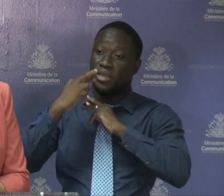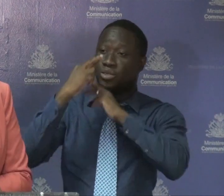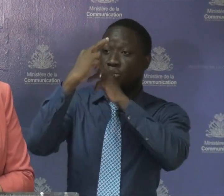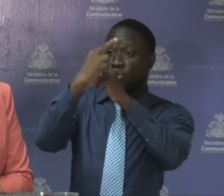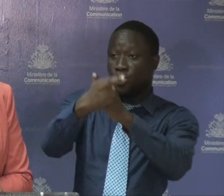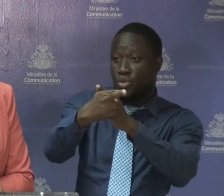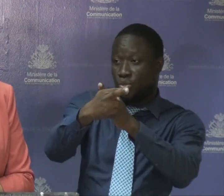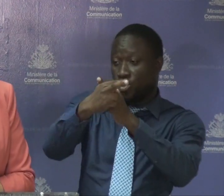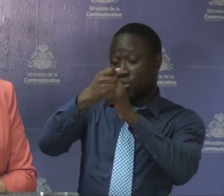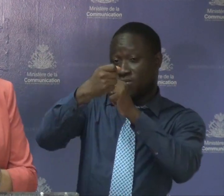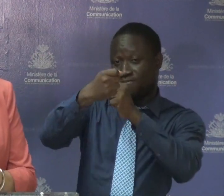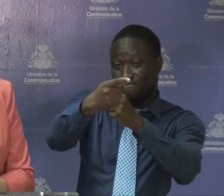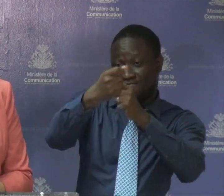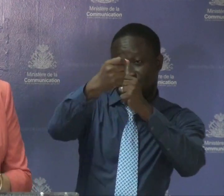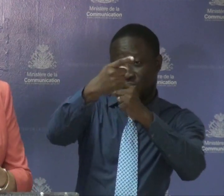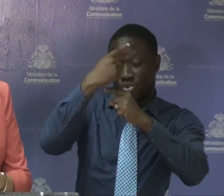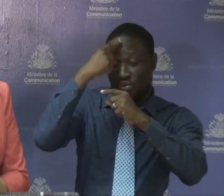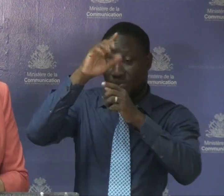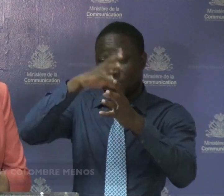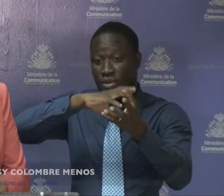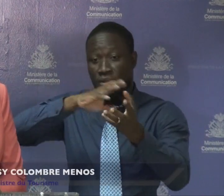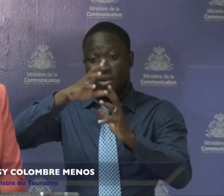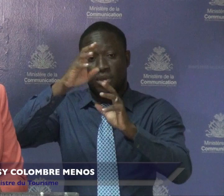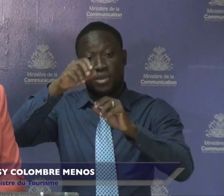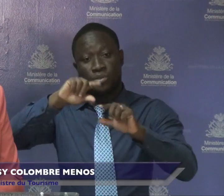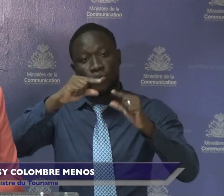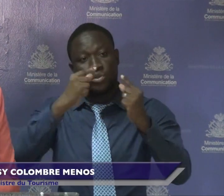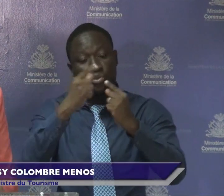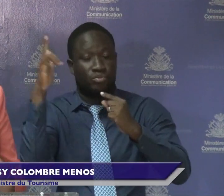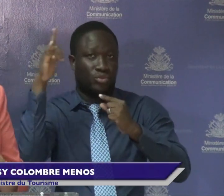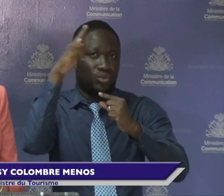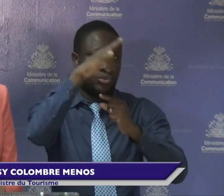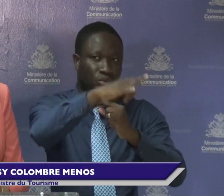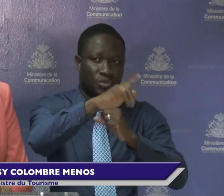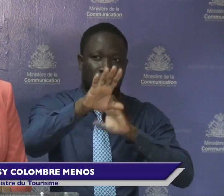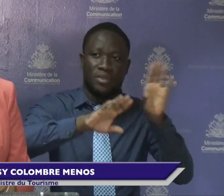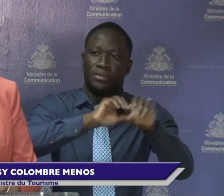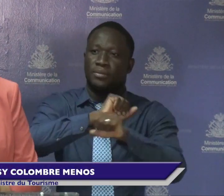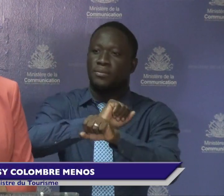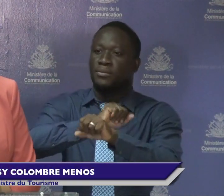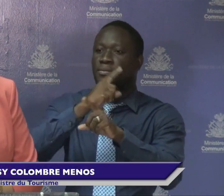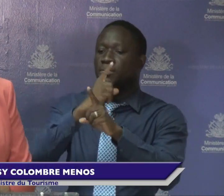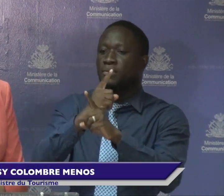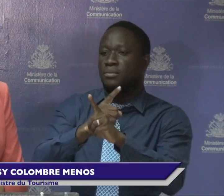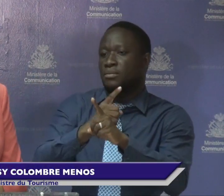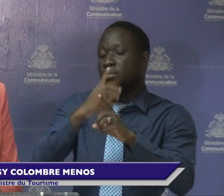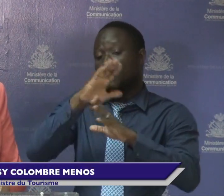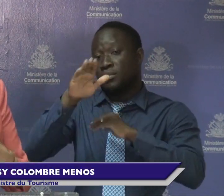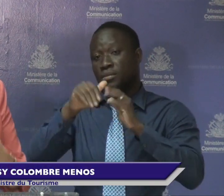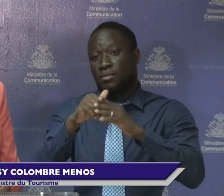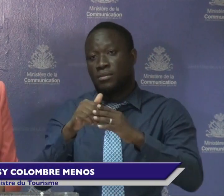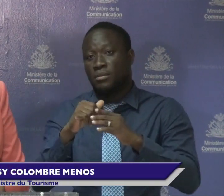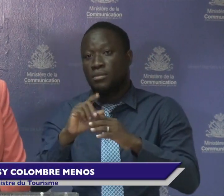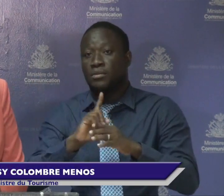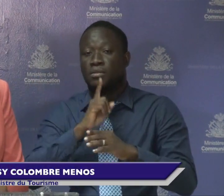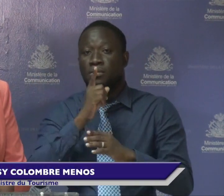proposer des stratégies de façon que vraiment que secteur touristique là vraiment rempli rôle lui, que vraiment que ça fait touriste, que ça fait tout le monde et que tout